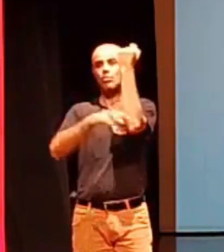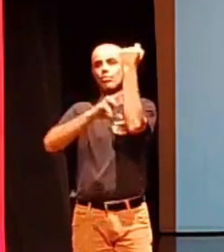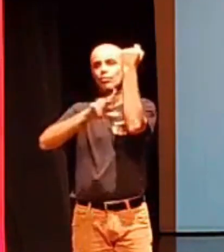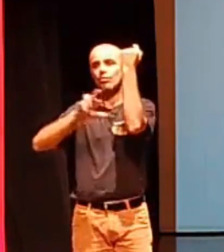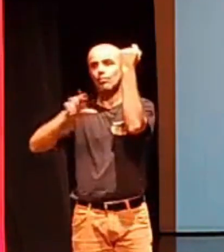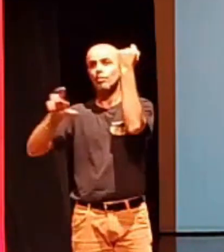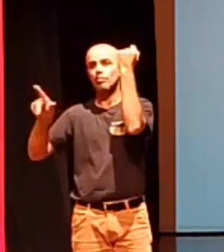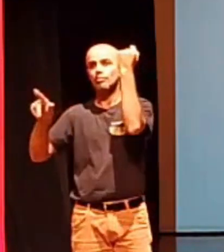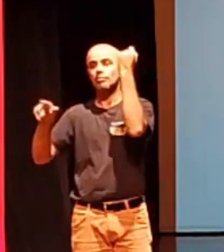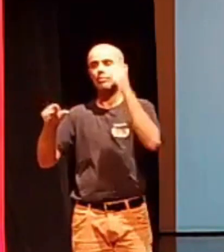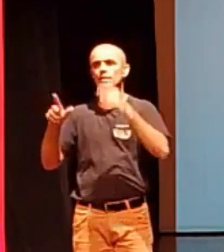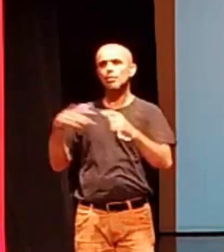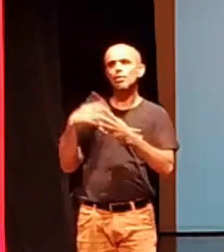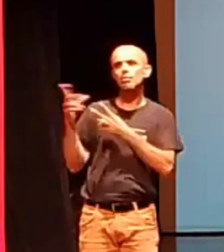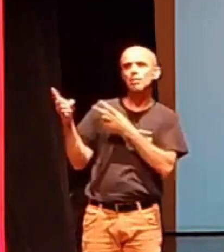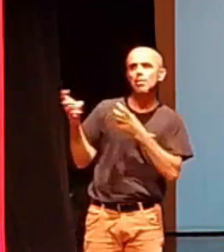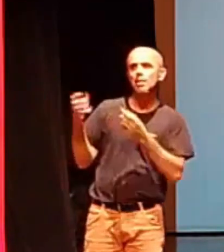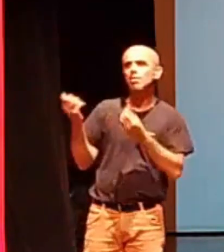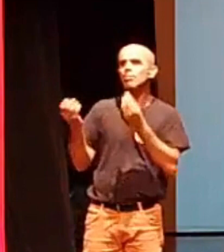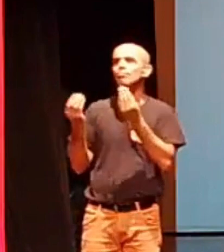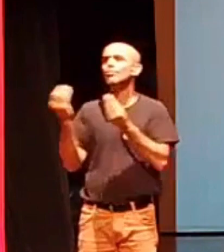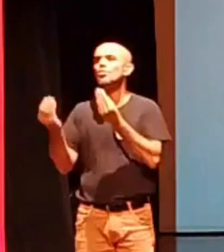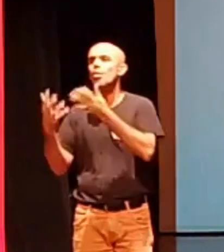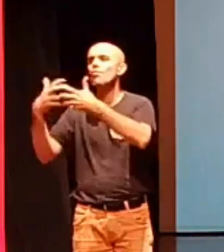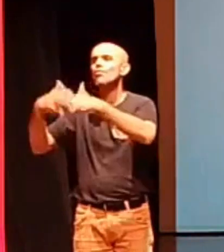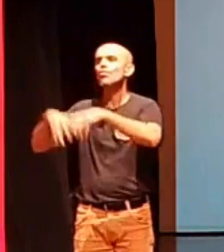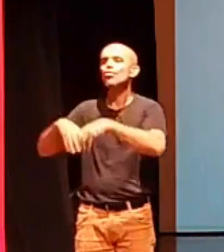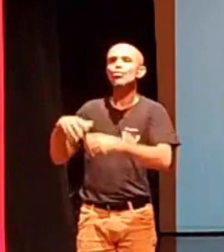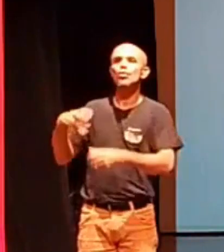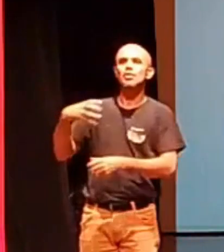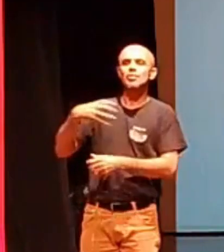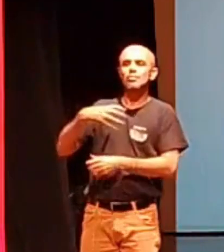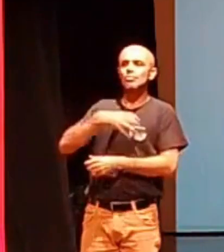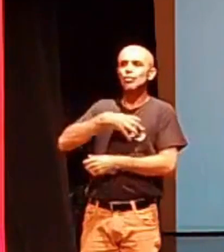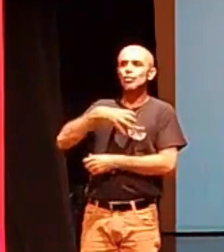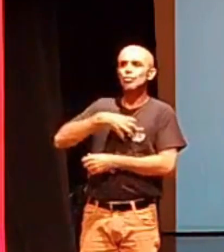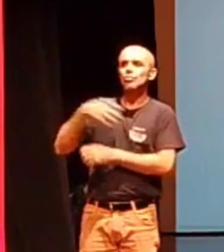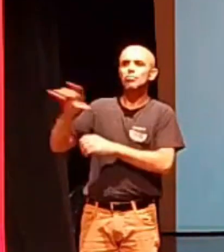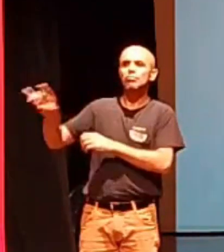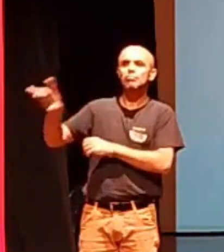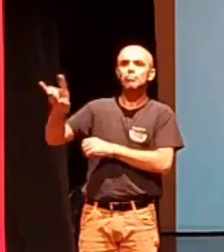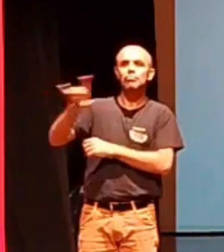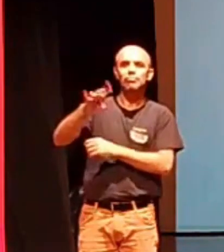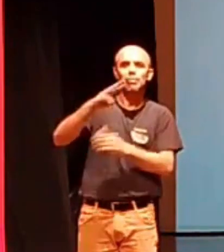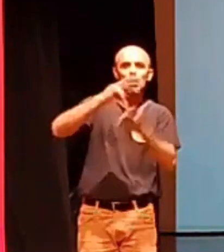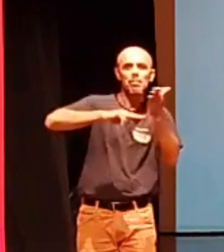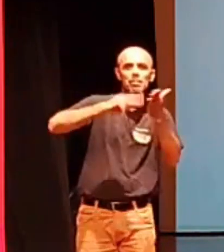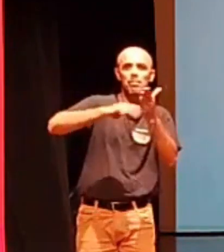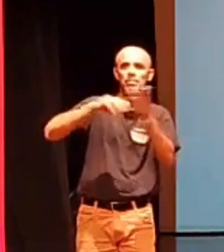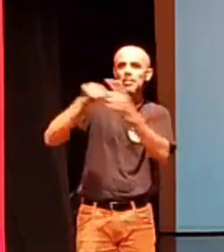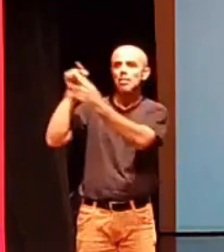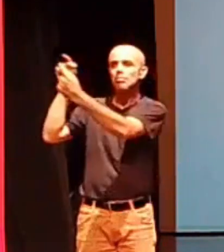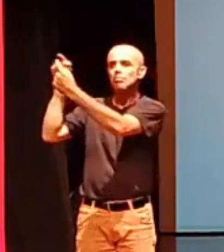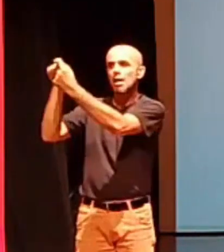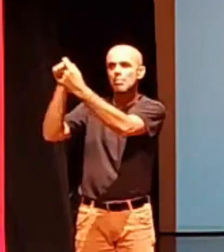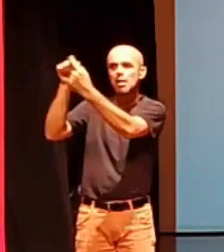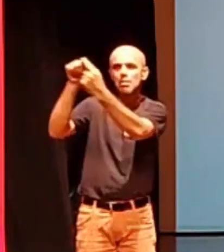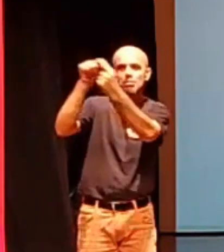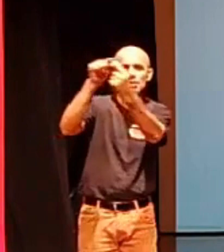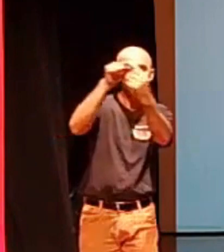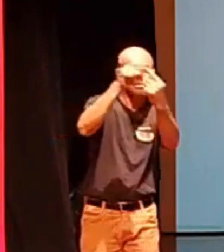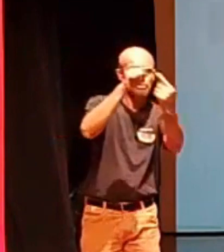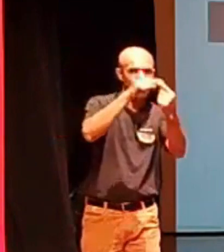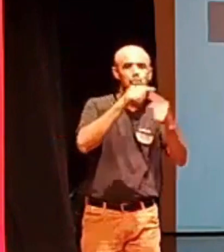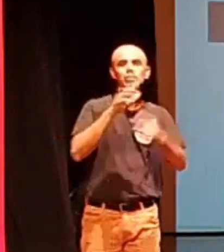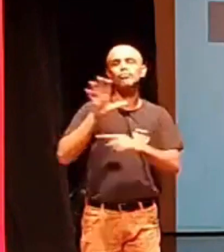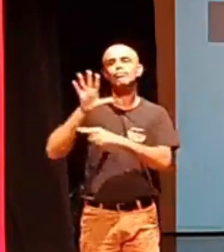como essa paciente funciona. Então isso é proporcionado por isso. E cada vez métodos mais integrativos e globais são importantes